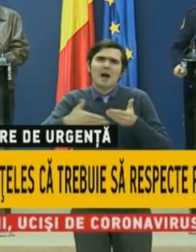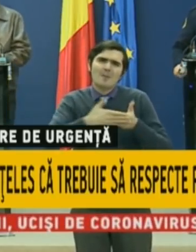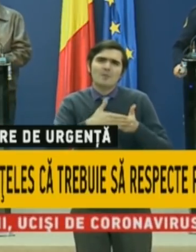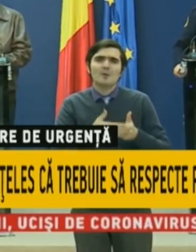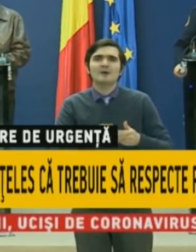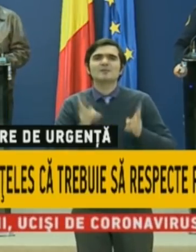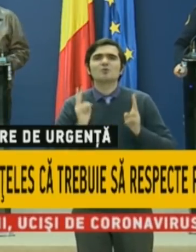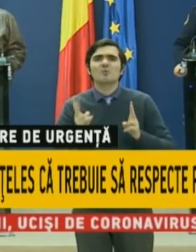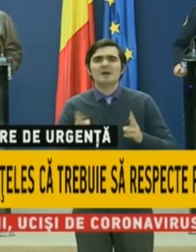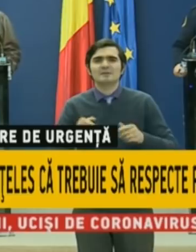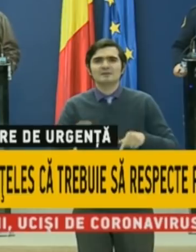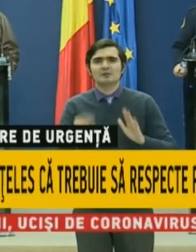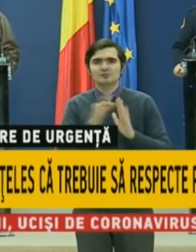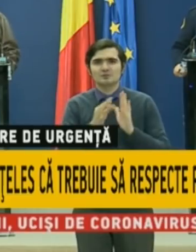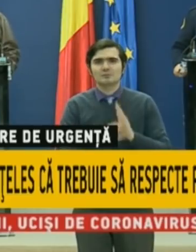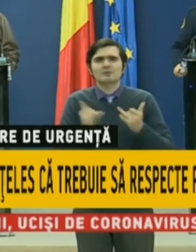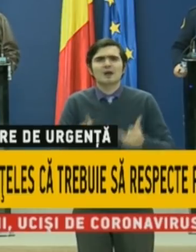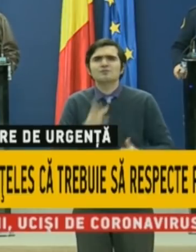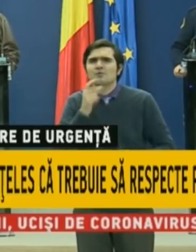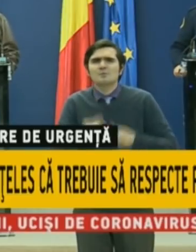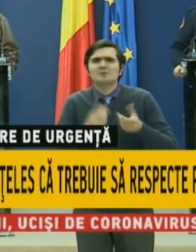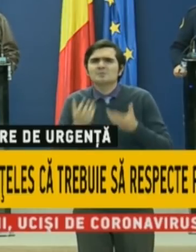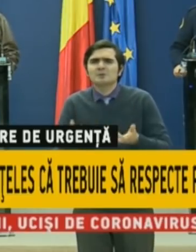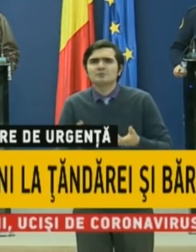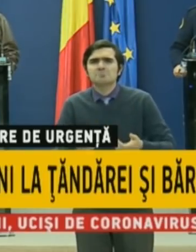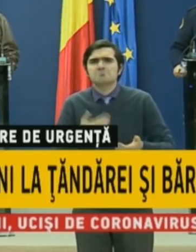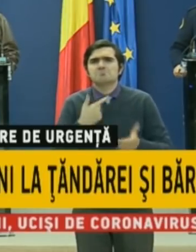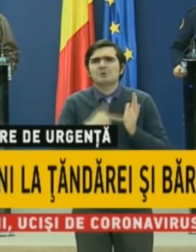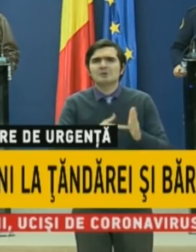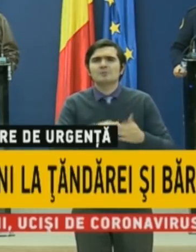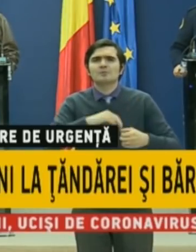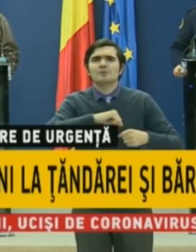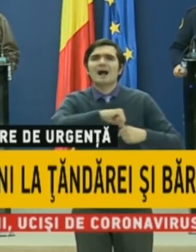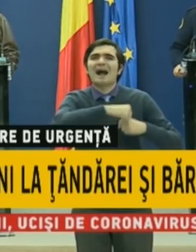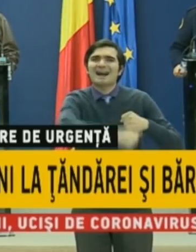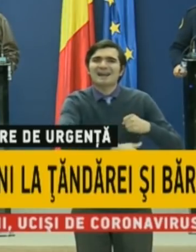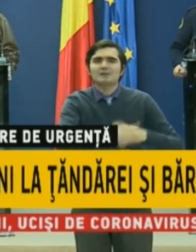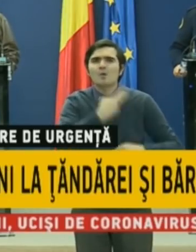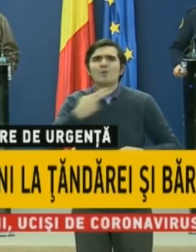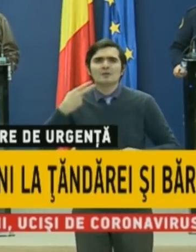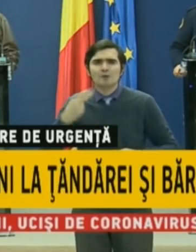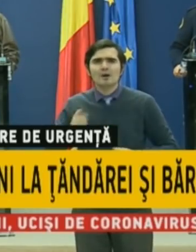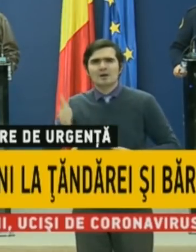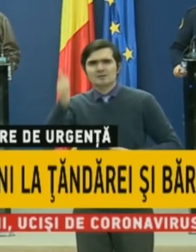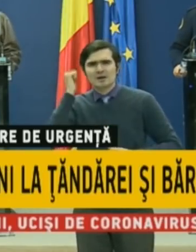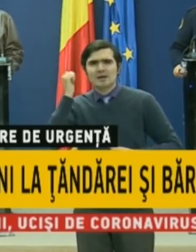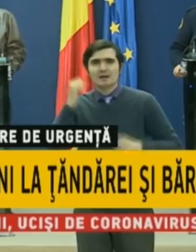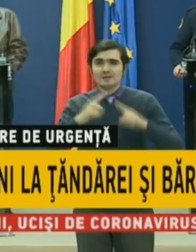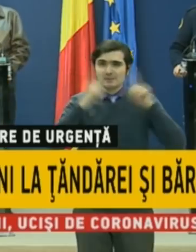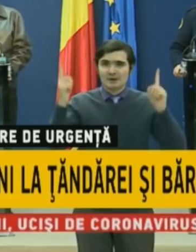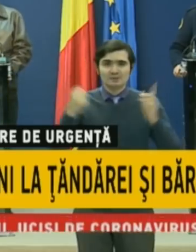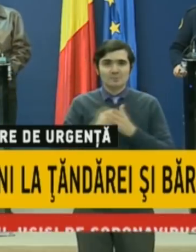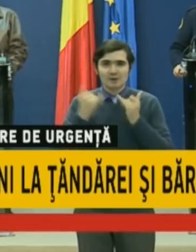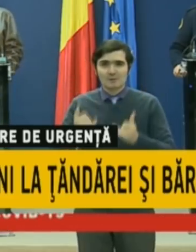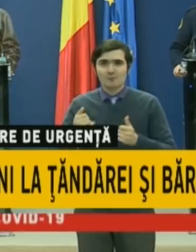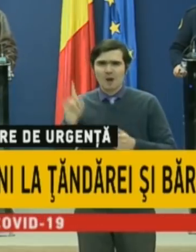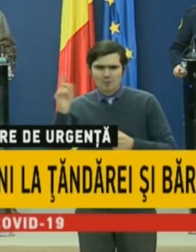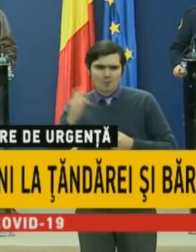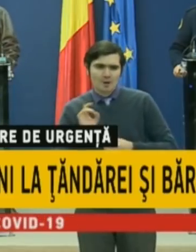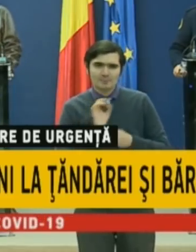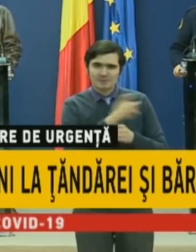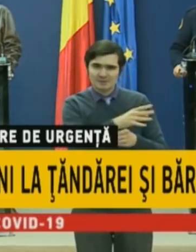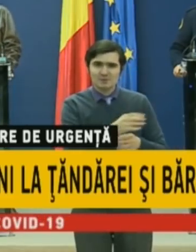în aceste condiții. Și aici vorbesc de Arad, Hunedoara, unde au fost trimise de ieri dimineață două